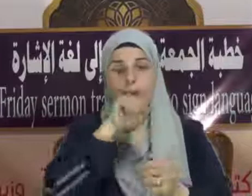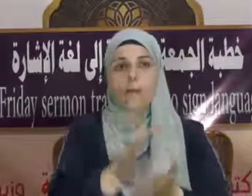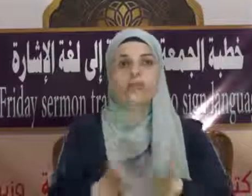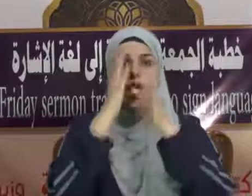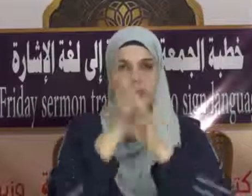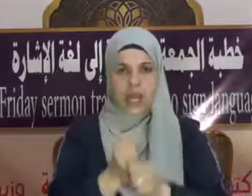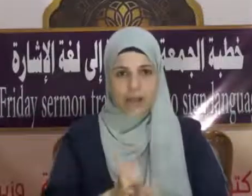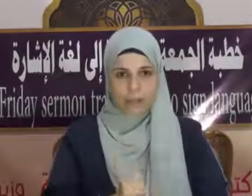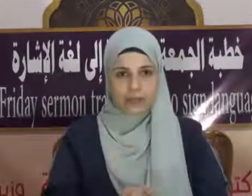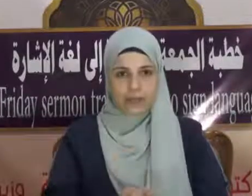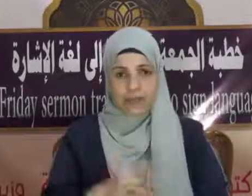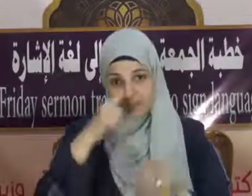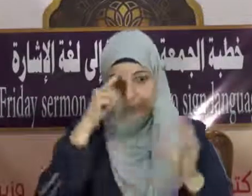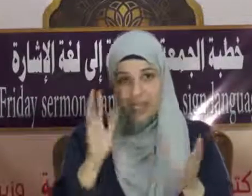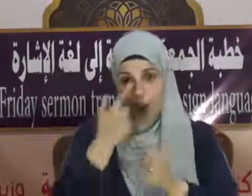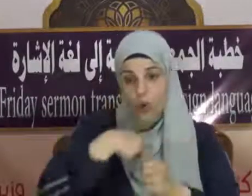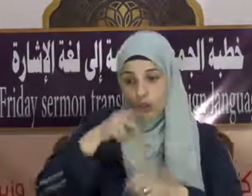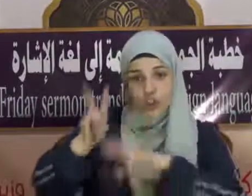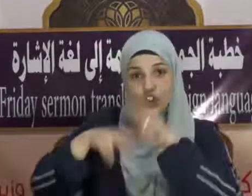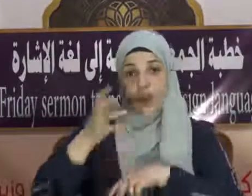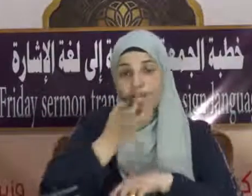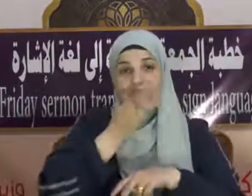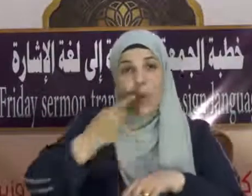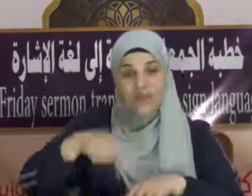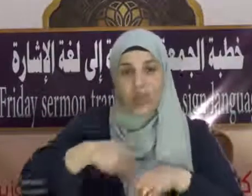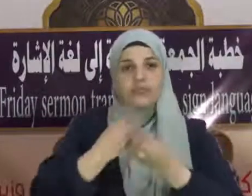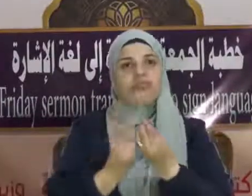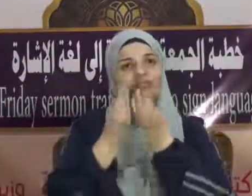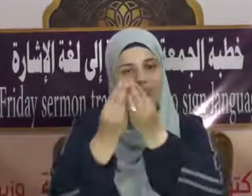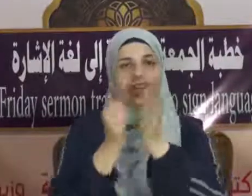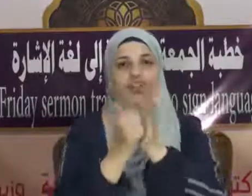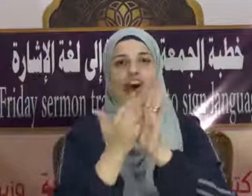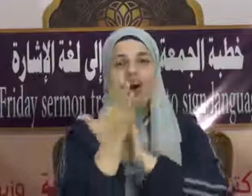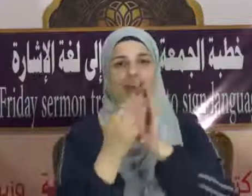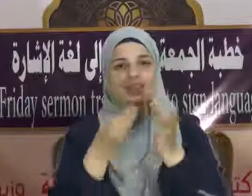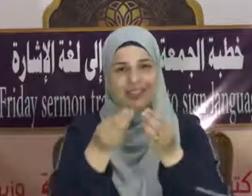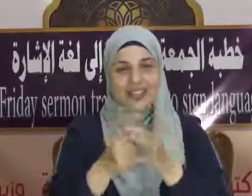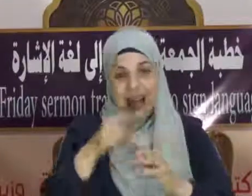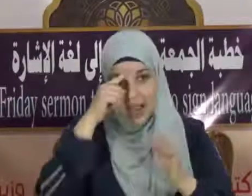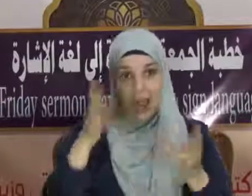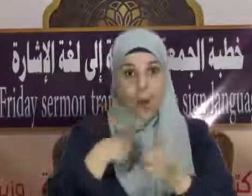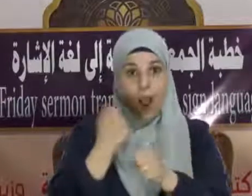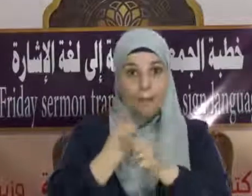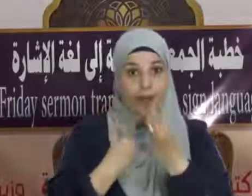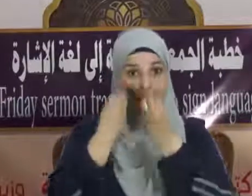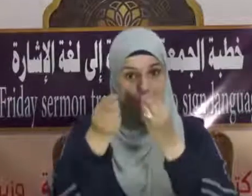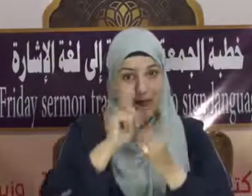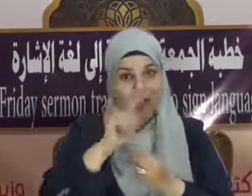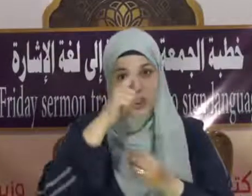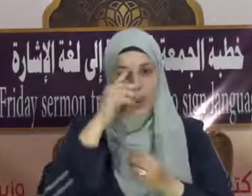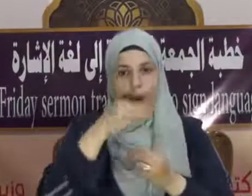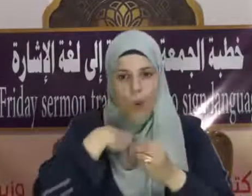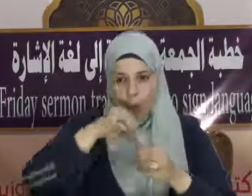وسلم: وإذا اشتريت فاكهة فأهد له، أي للجار، فإن لم تفعل فأدخلها